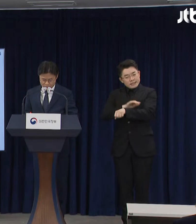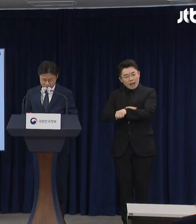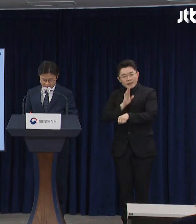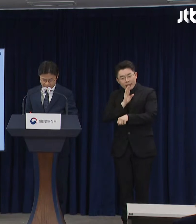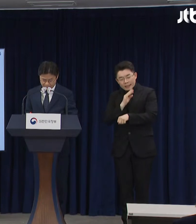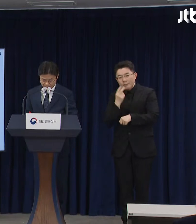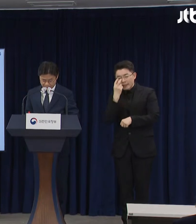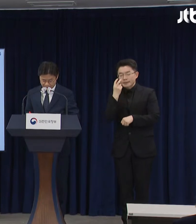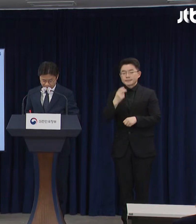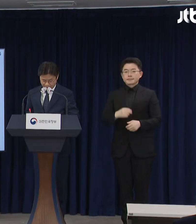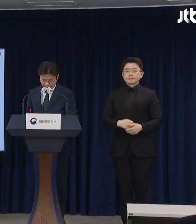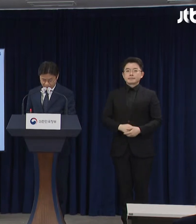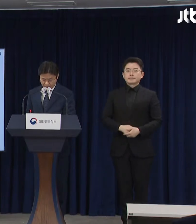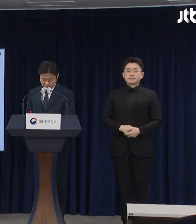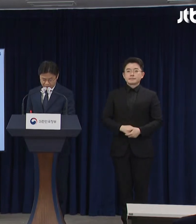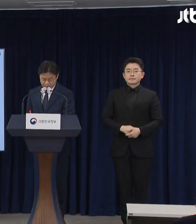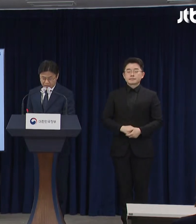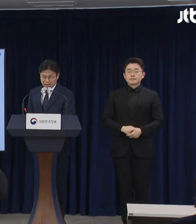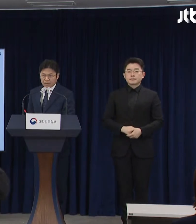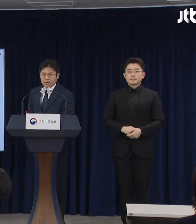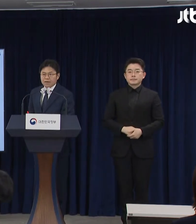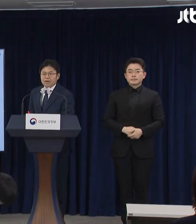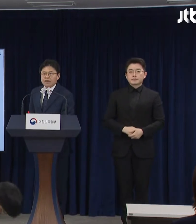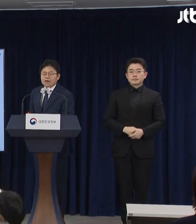점검 항목입니다.